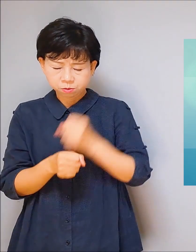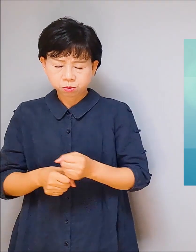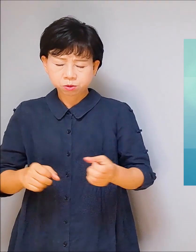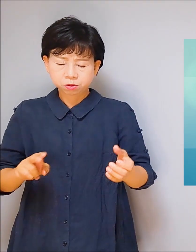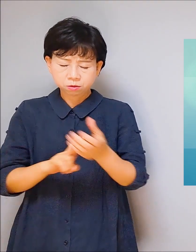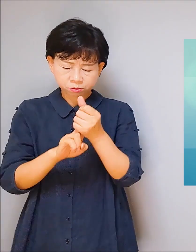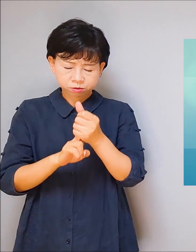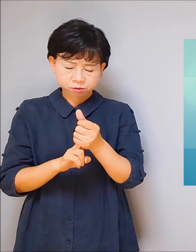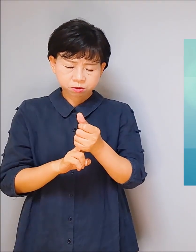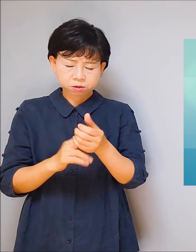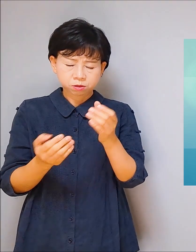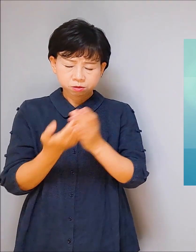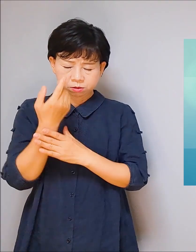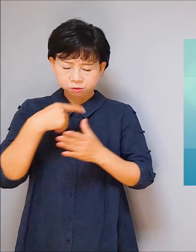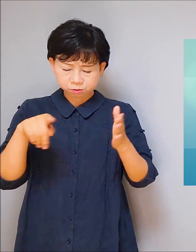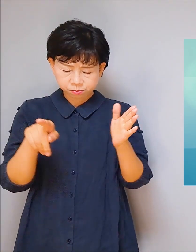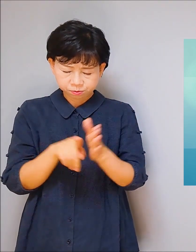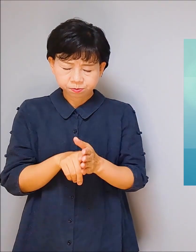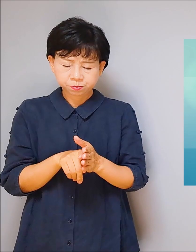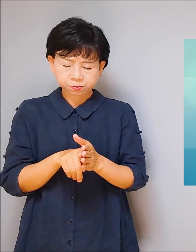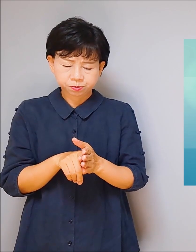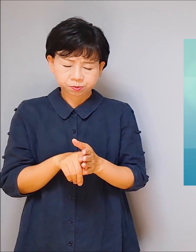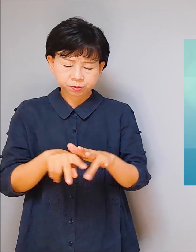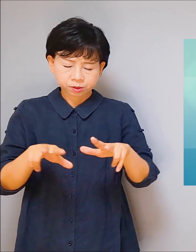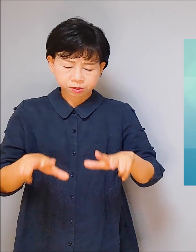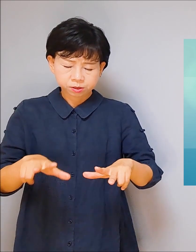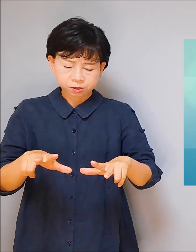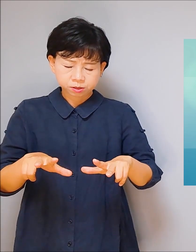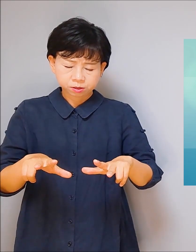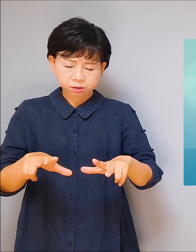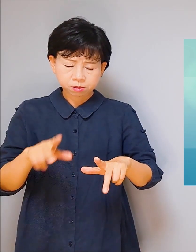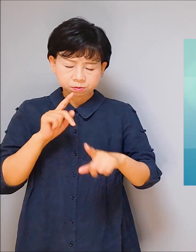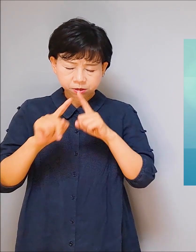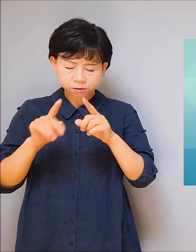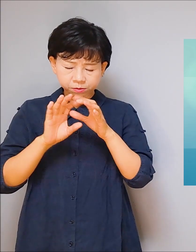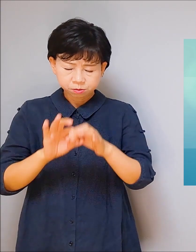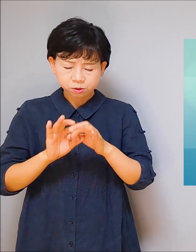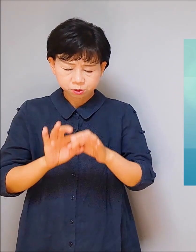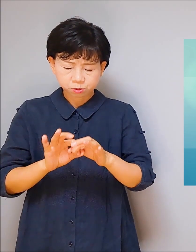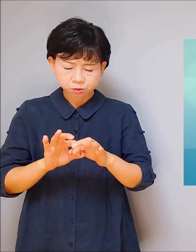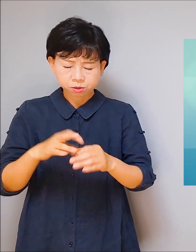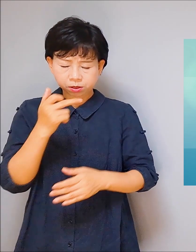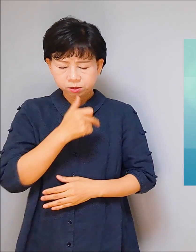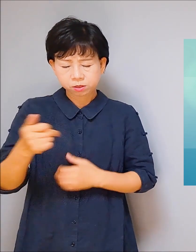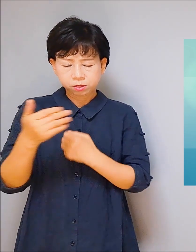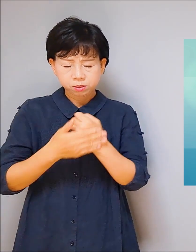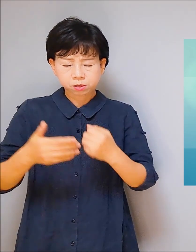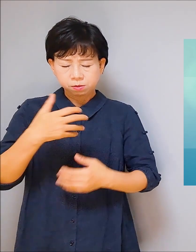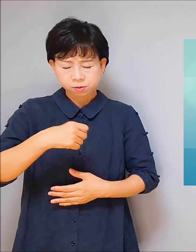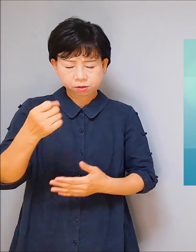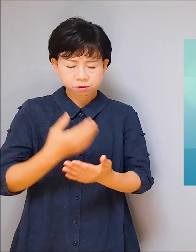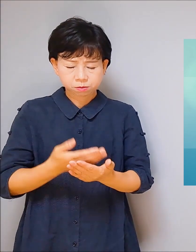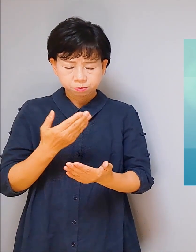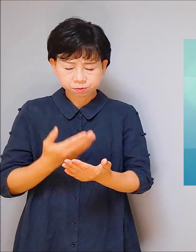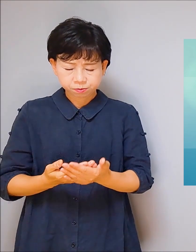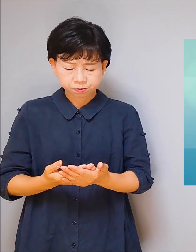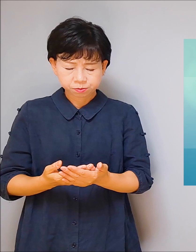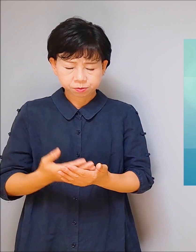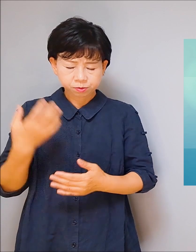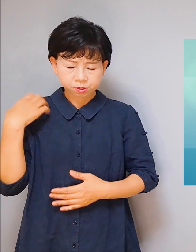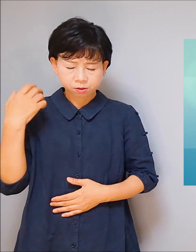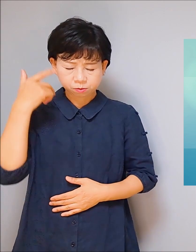일어날 줄 믿습니다. 이 시간도 여전히 말씀을 통하여 큰 은혜 받게 하옵소서. 우리